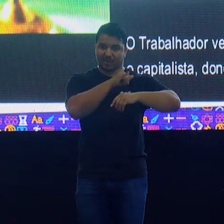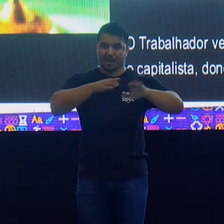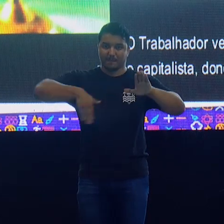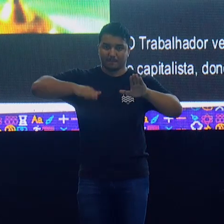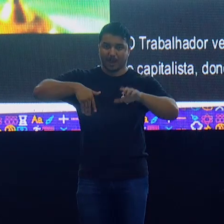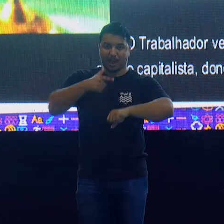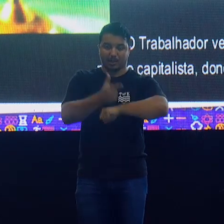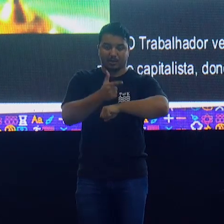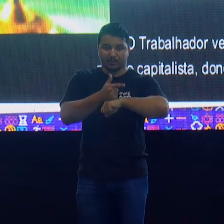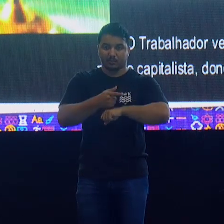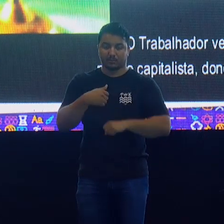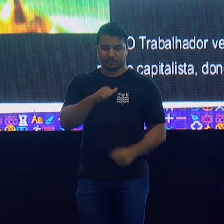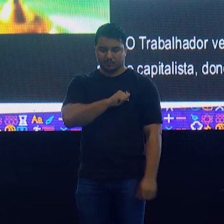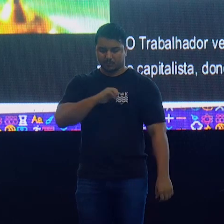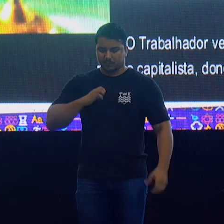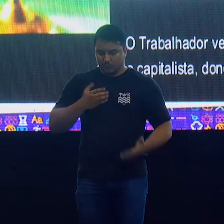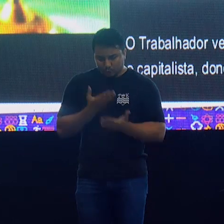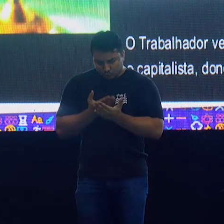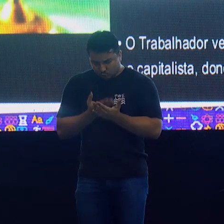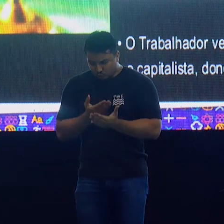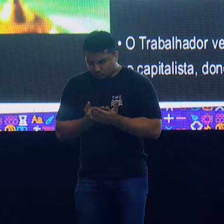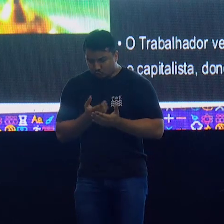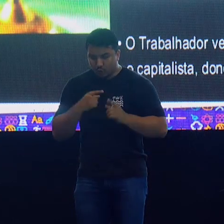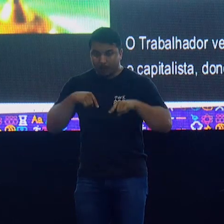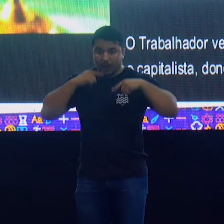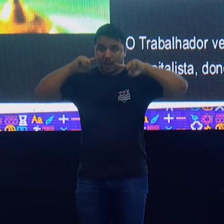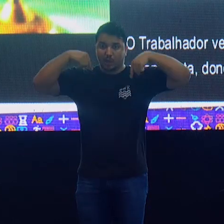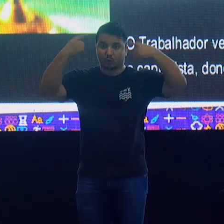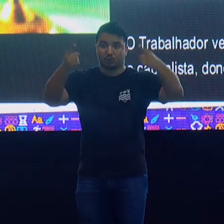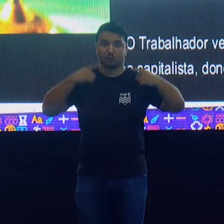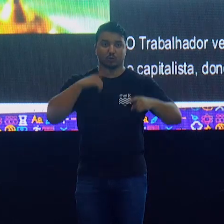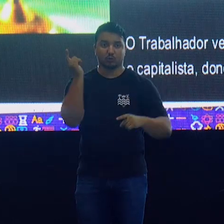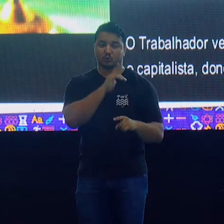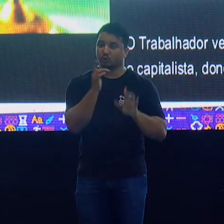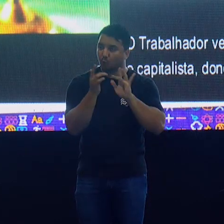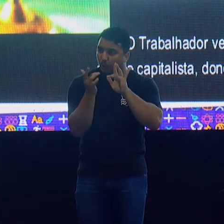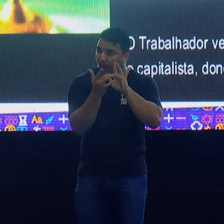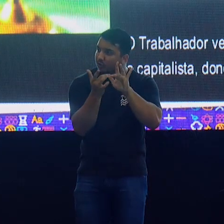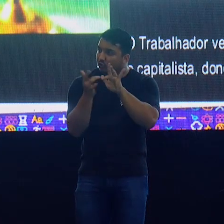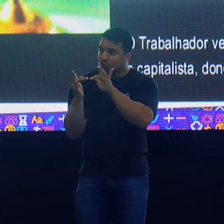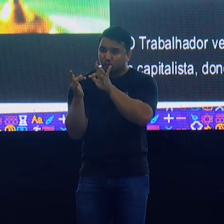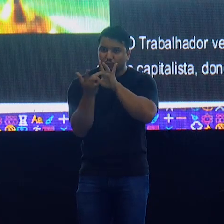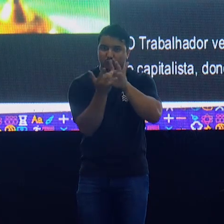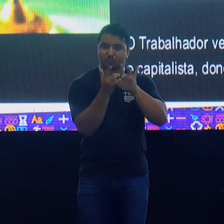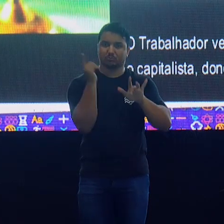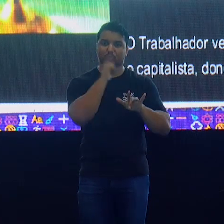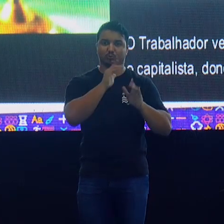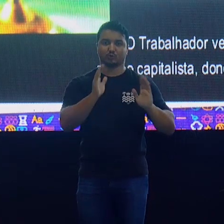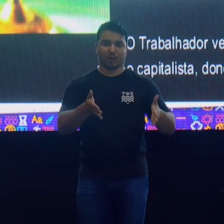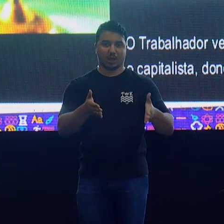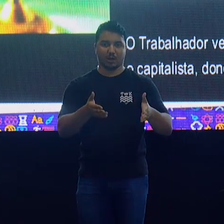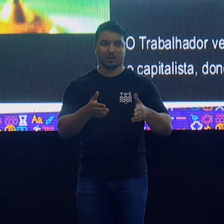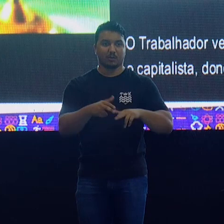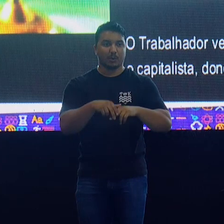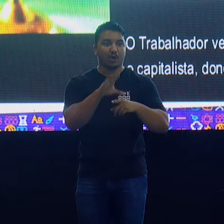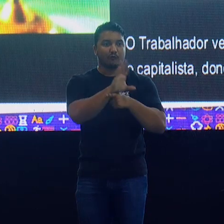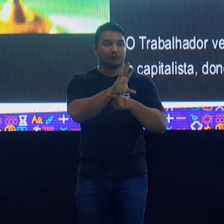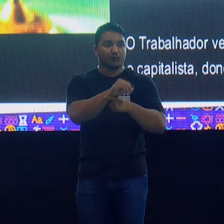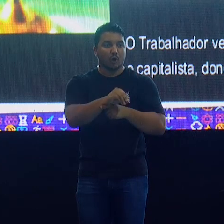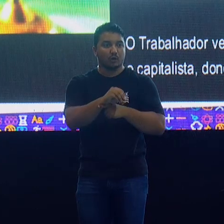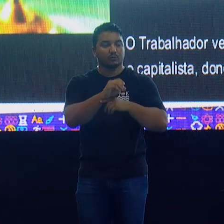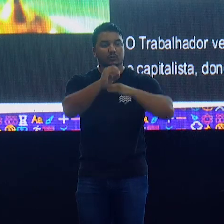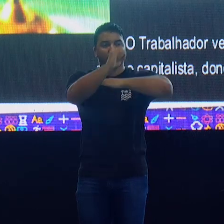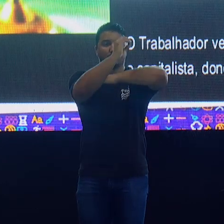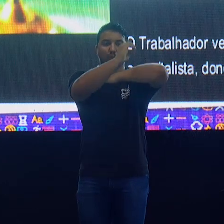Você no Academia Enem estudou pouco, mas atualizou a tua lista de contatinhos. Aí tu tira uma foto do pôr do